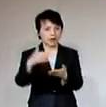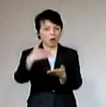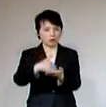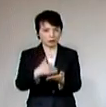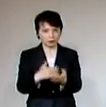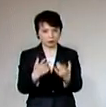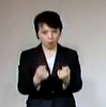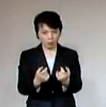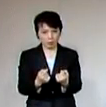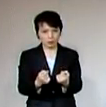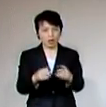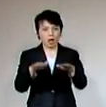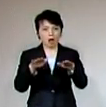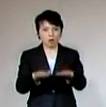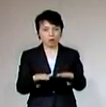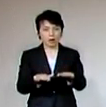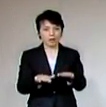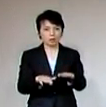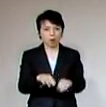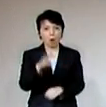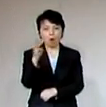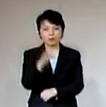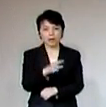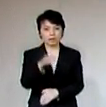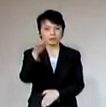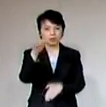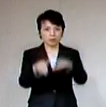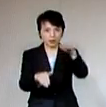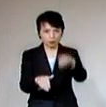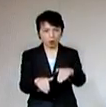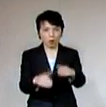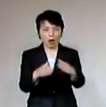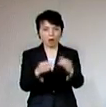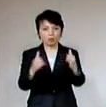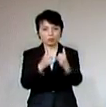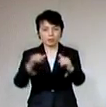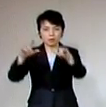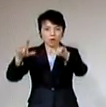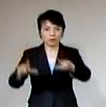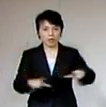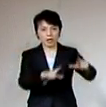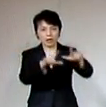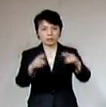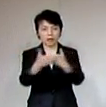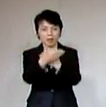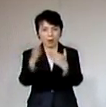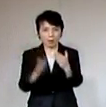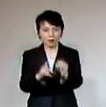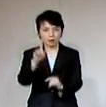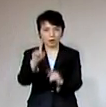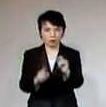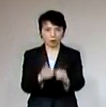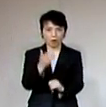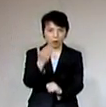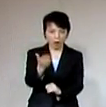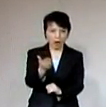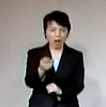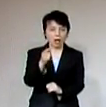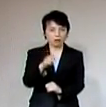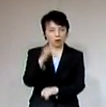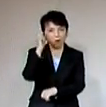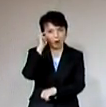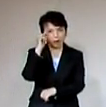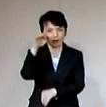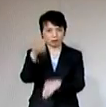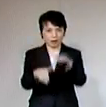ですね。今度の参議院の選挙は国民の生活を守れるかどうか、それを問う選挙だ